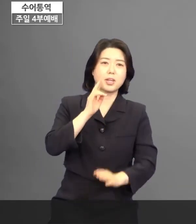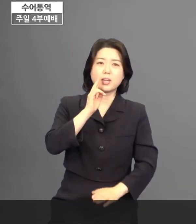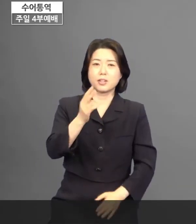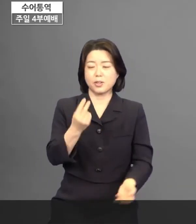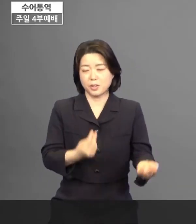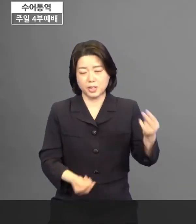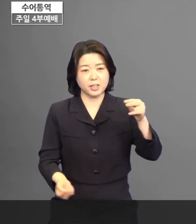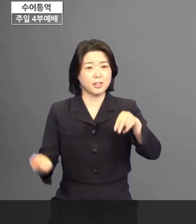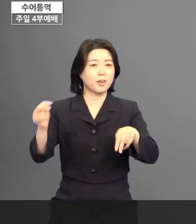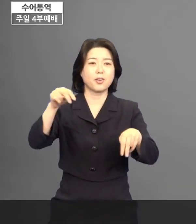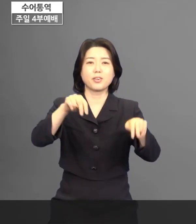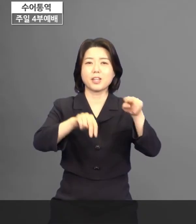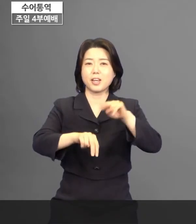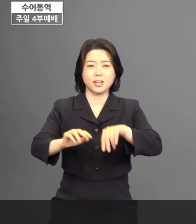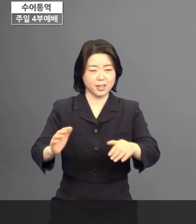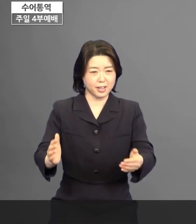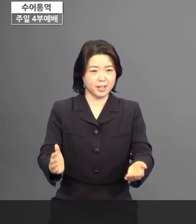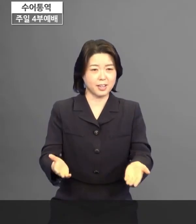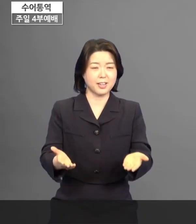교회여